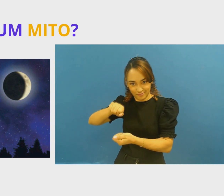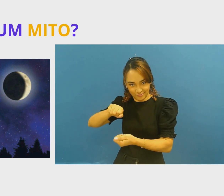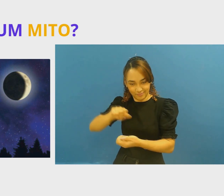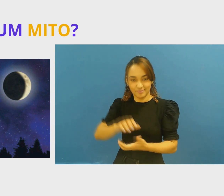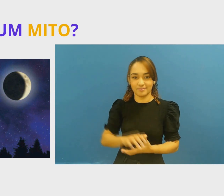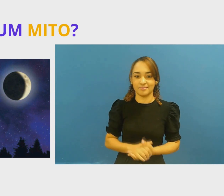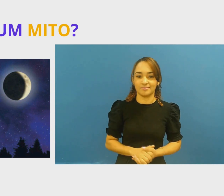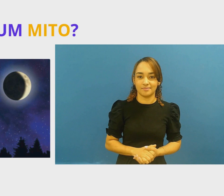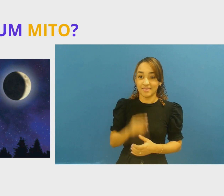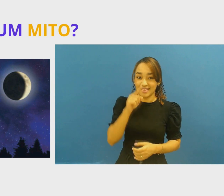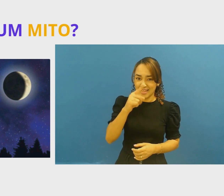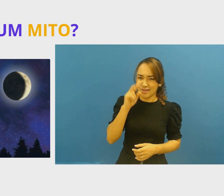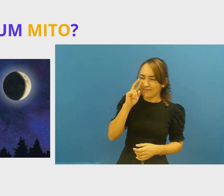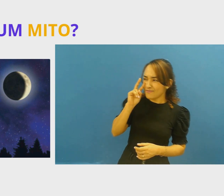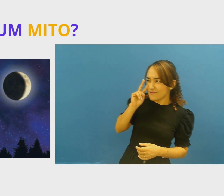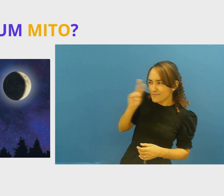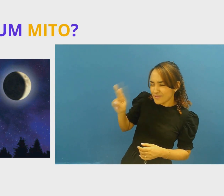sobrenatural.